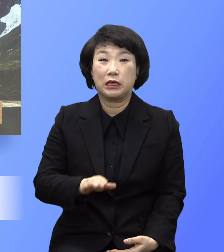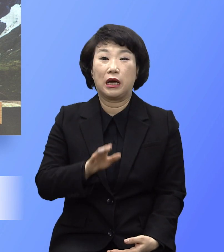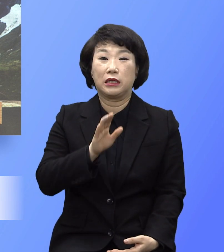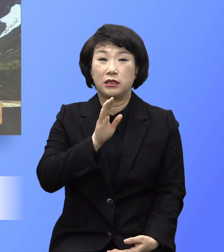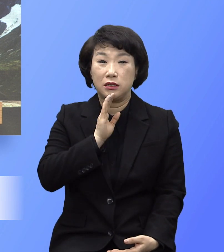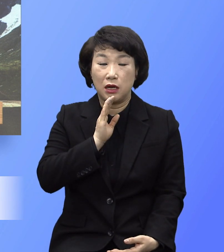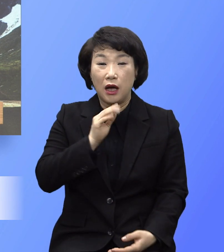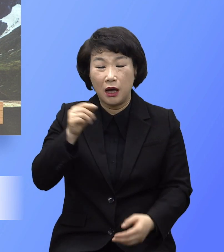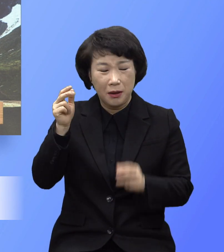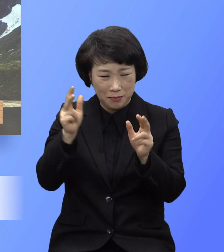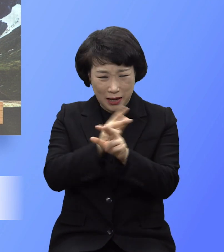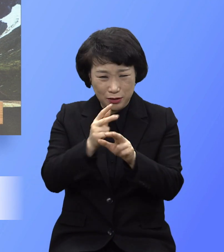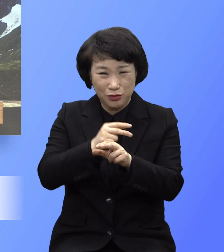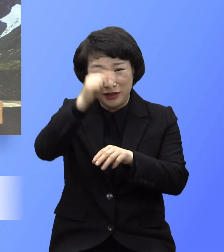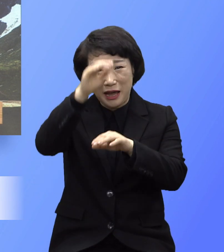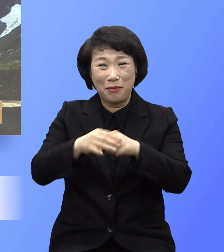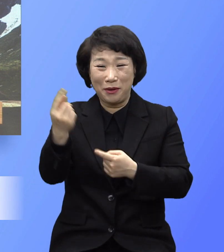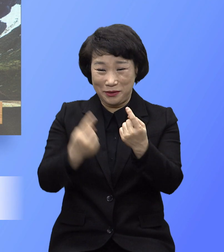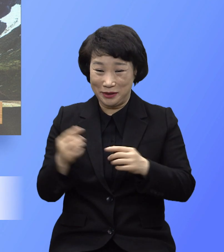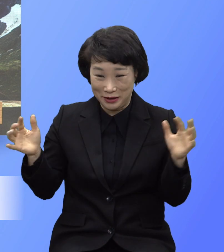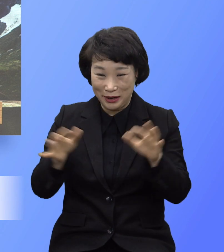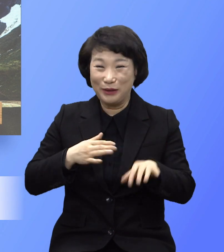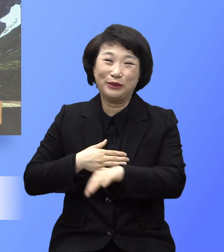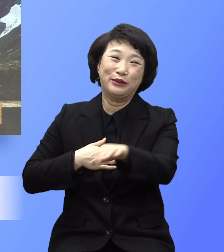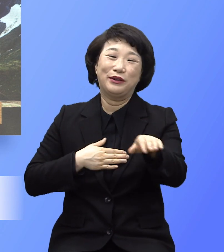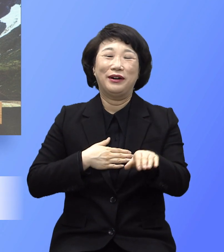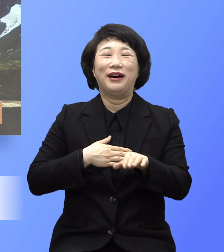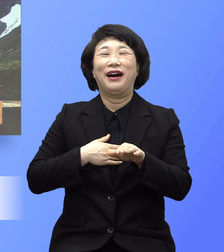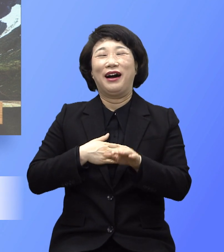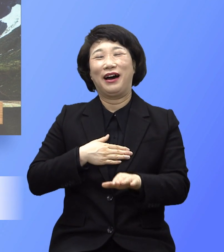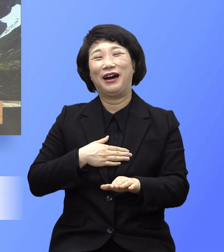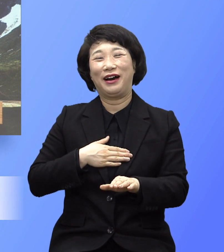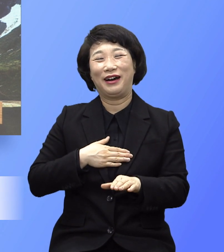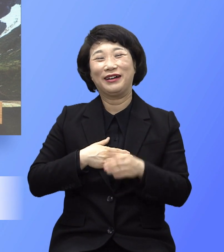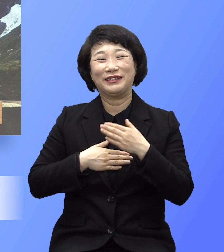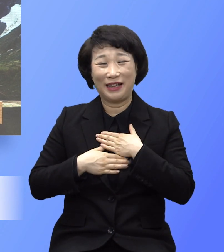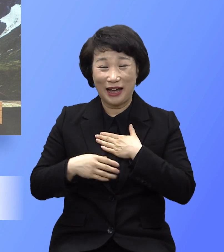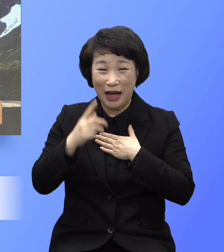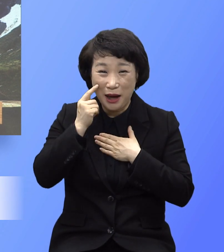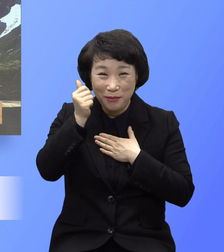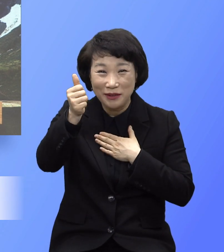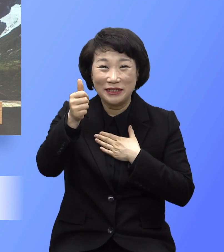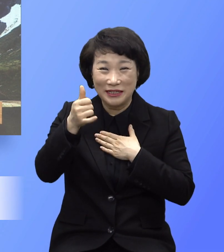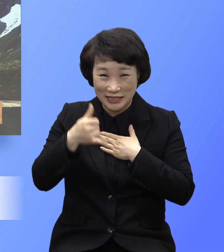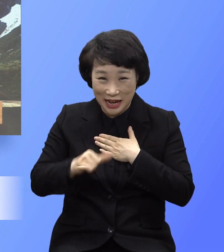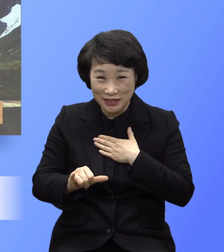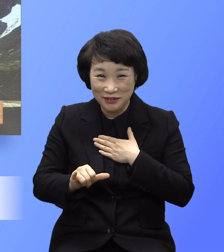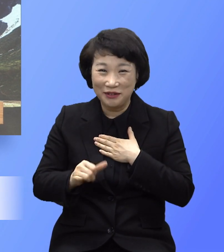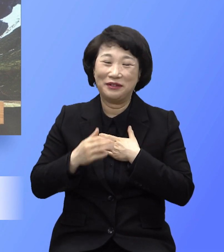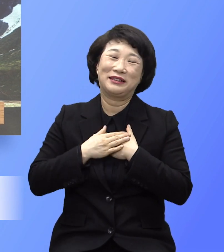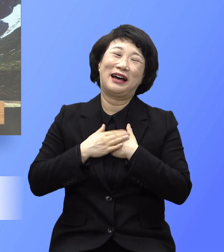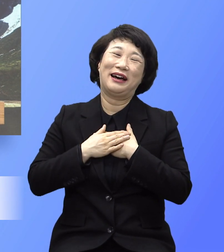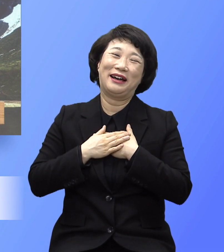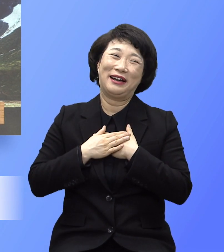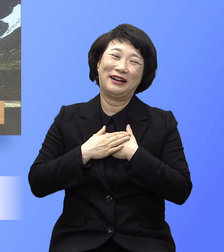정말로 주일날마다 예배 드리러 올 수 있는 거 내가 아버지의 자녀라는 사실에